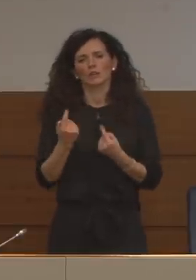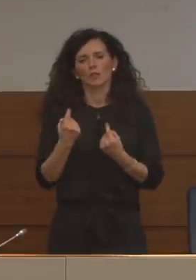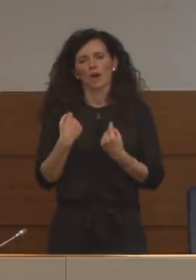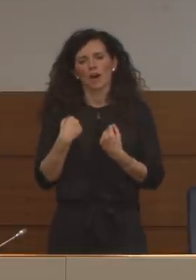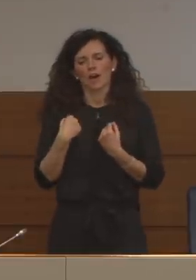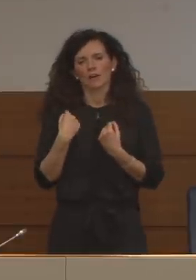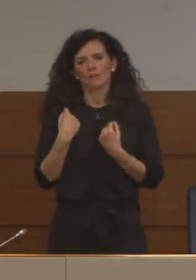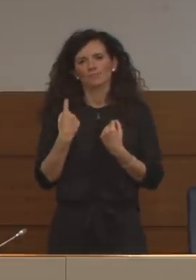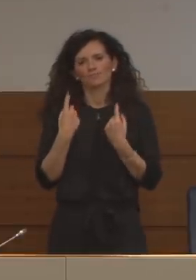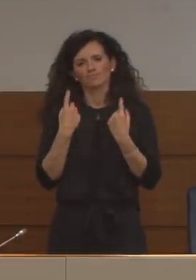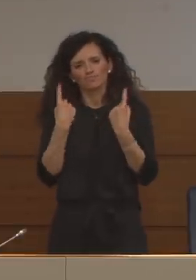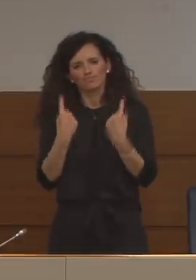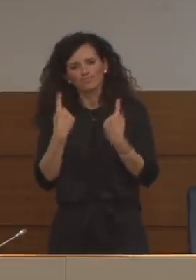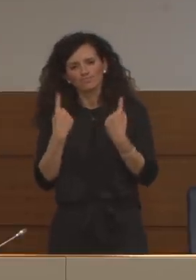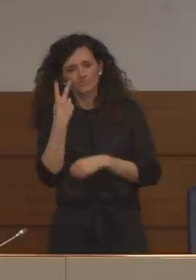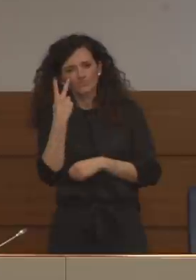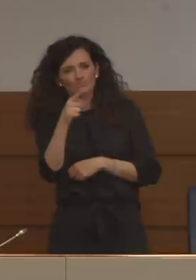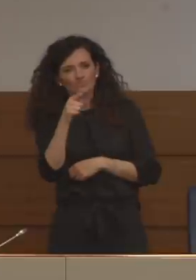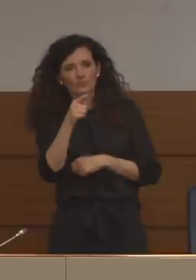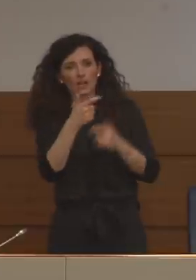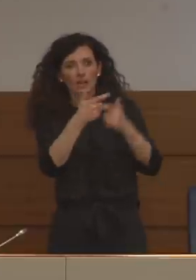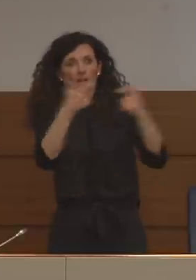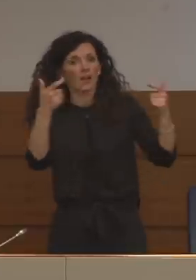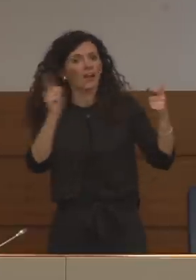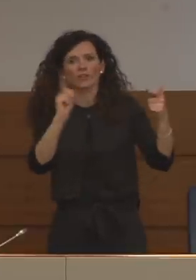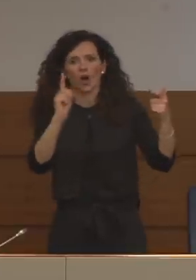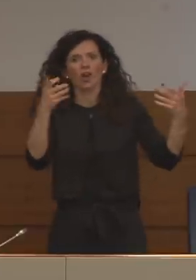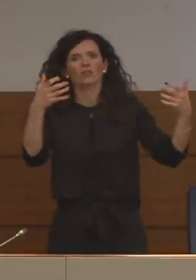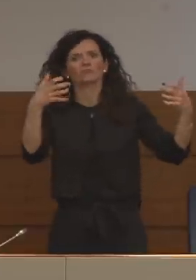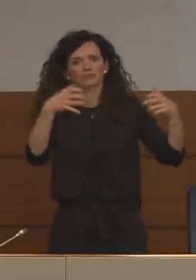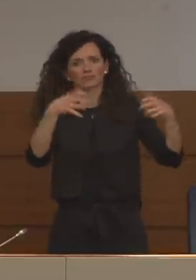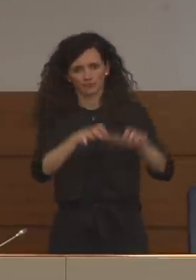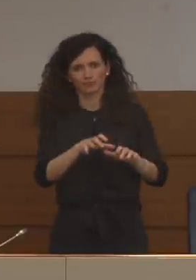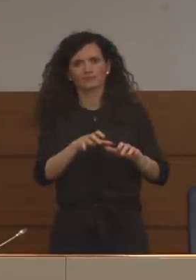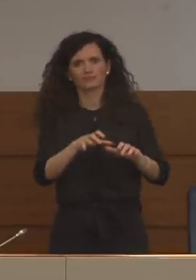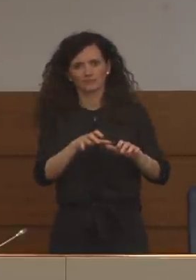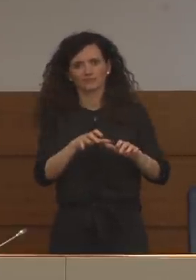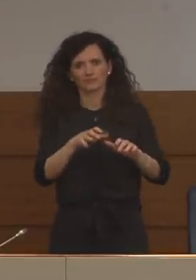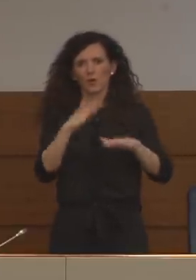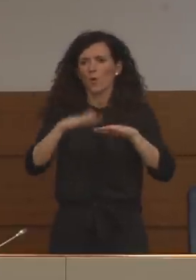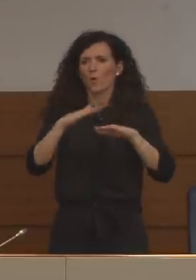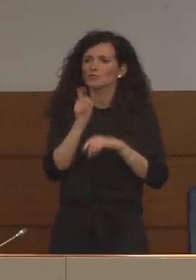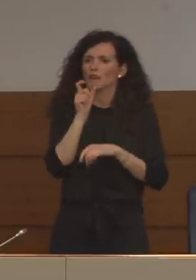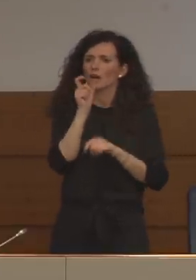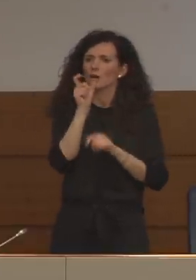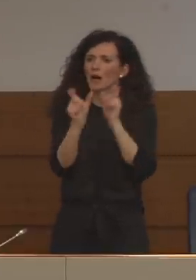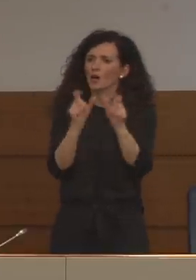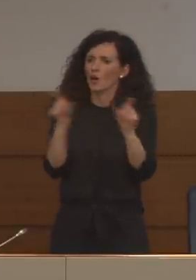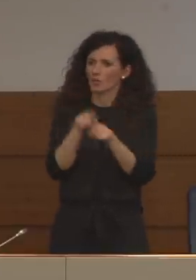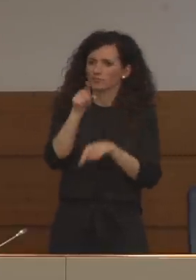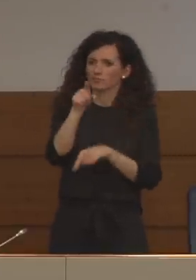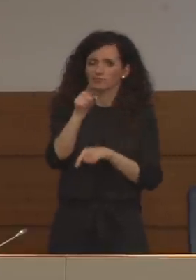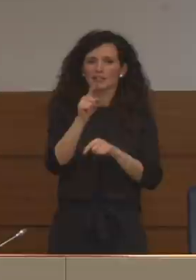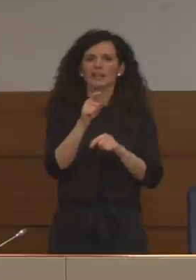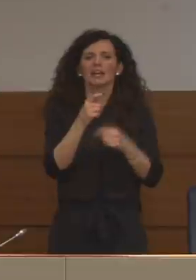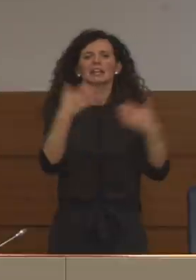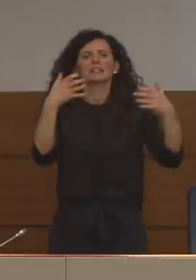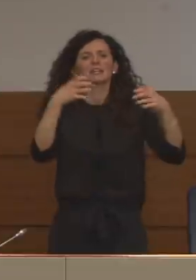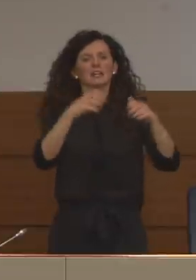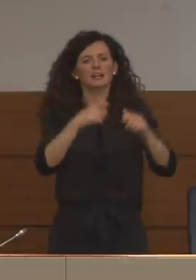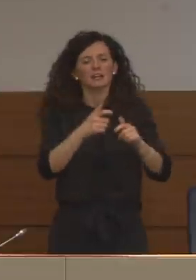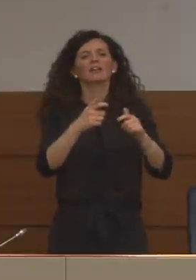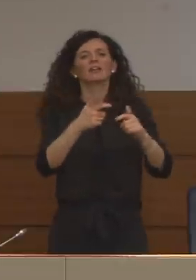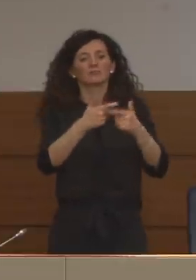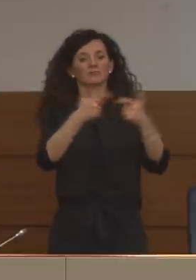questo decremento dell'incremento per usare le sue parole e allora saremo anche